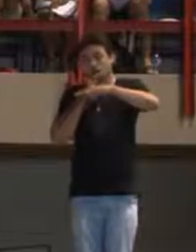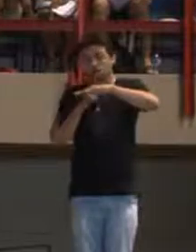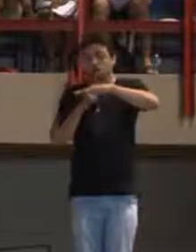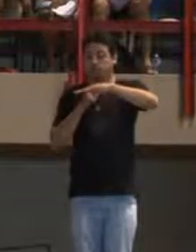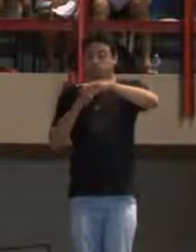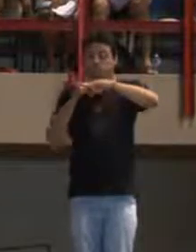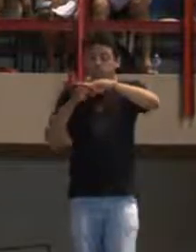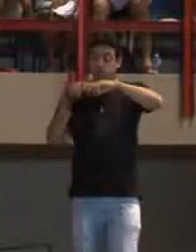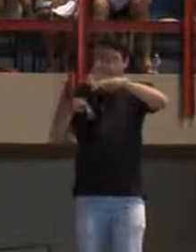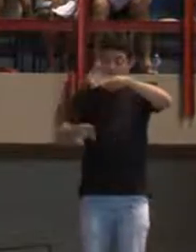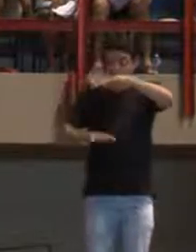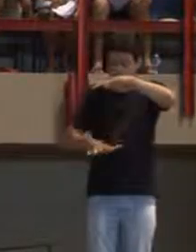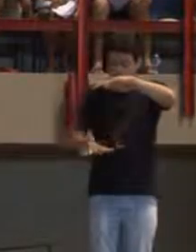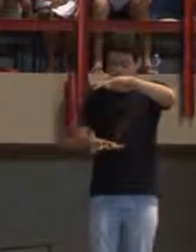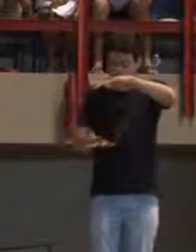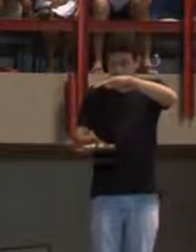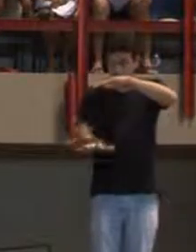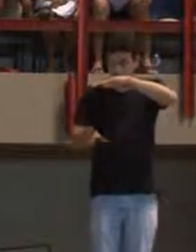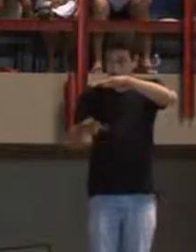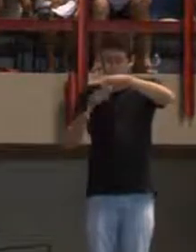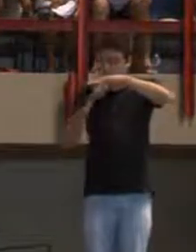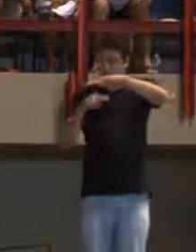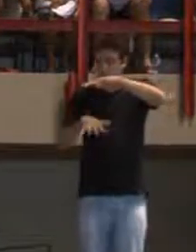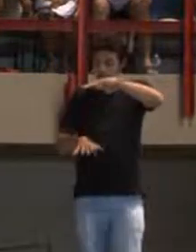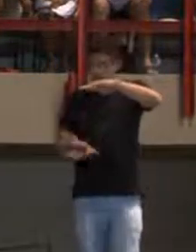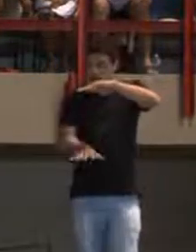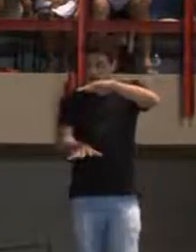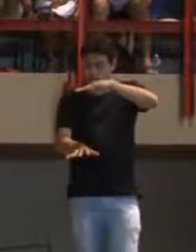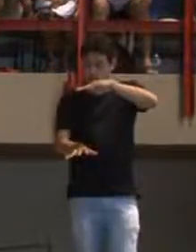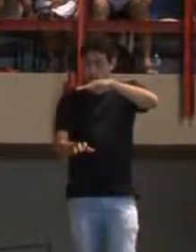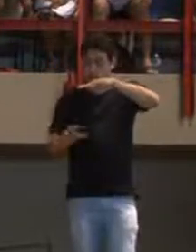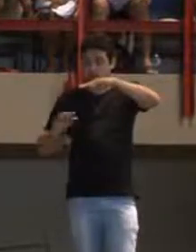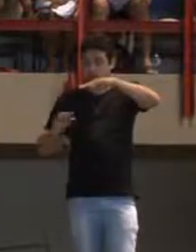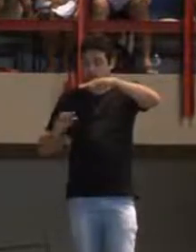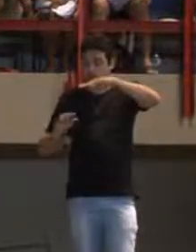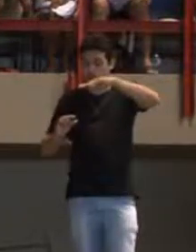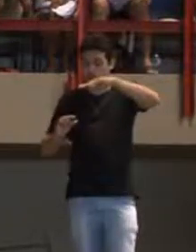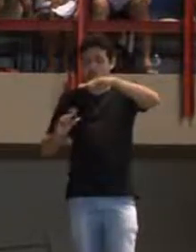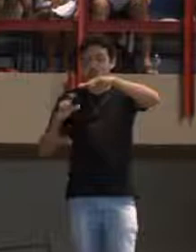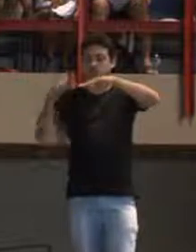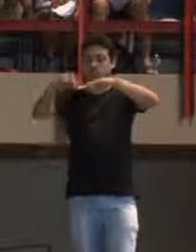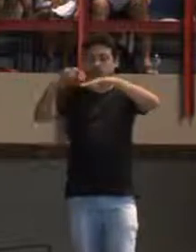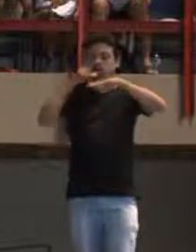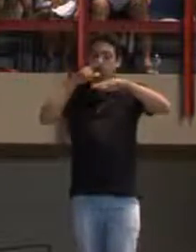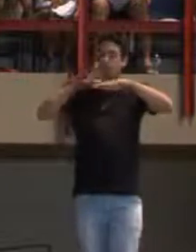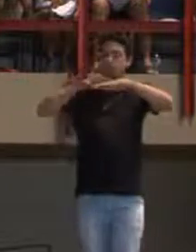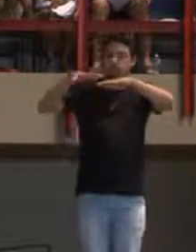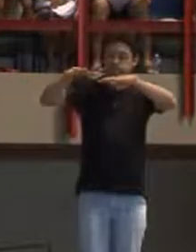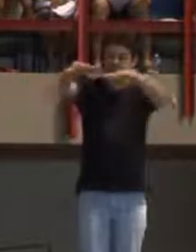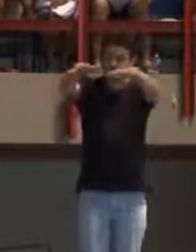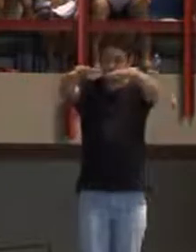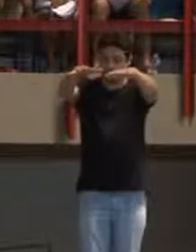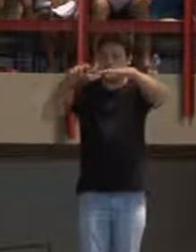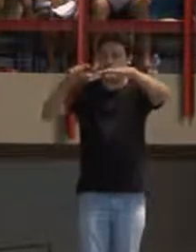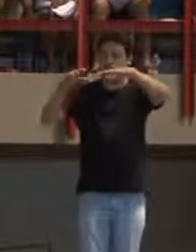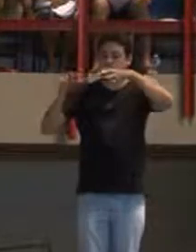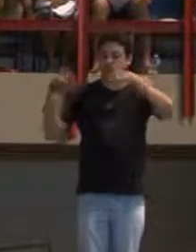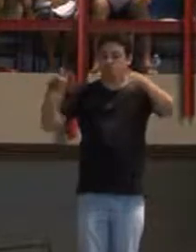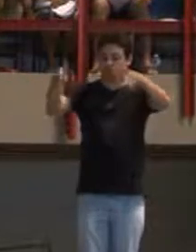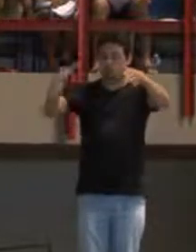A quantidade de água desse rio de baixo é um pouquinho menor do que a quantidade de água do rio de